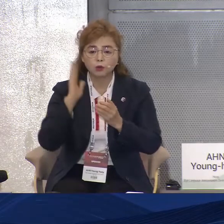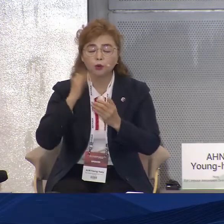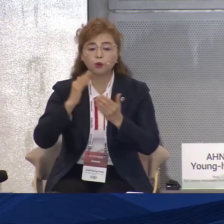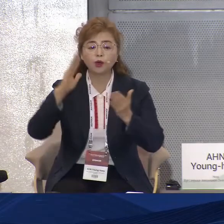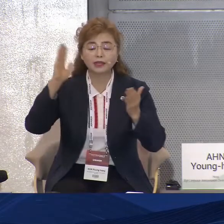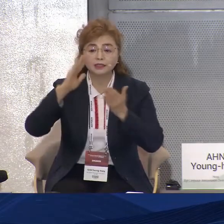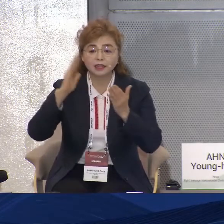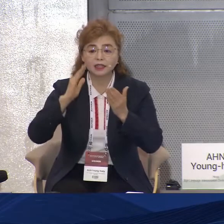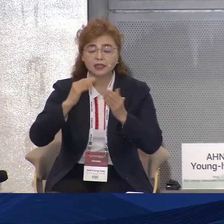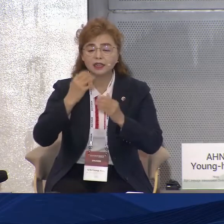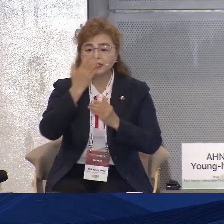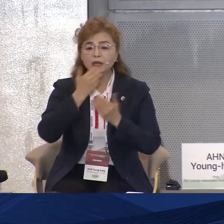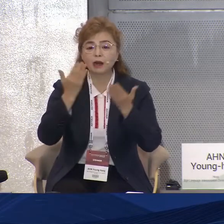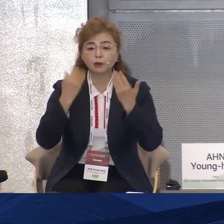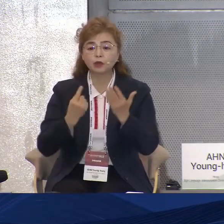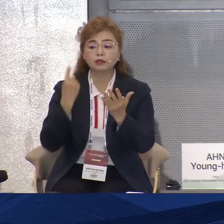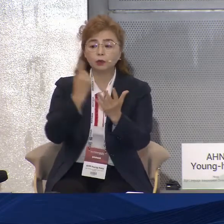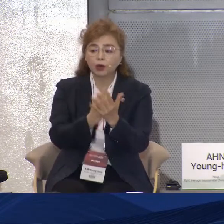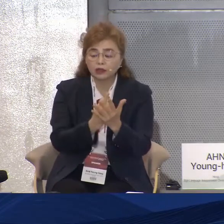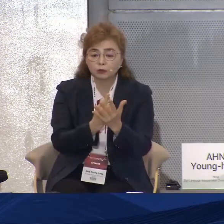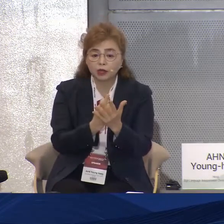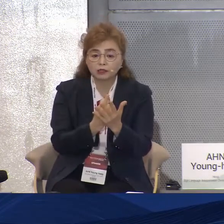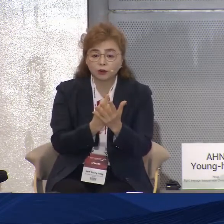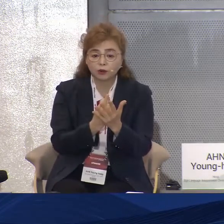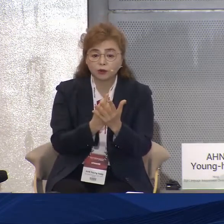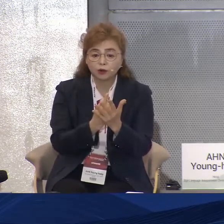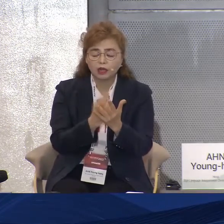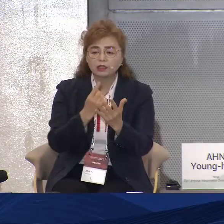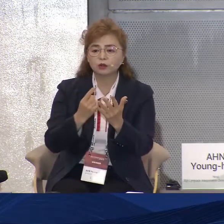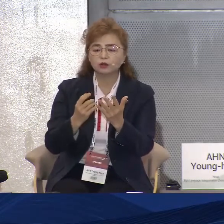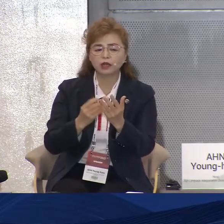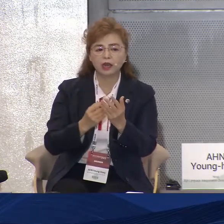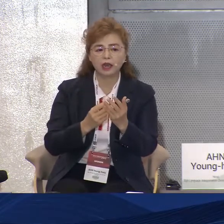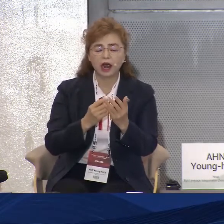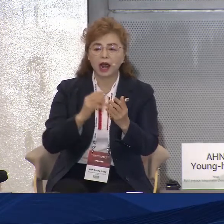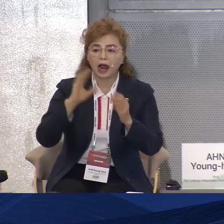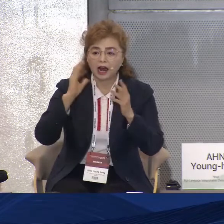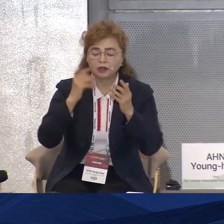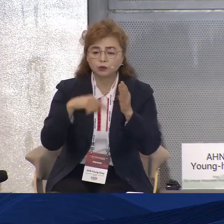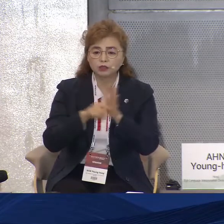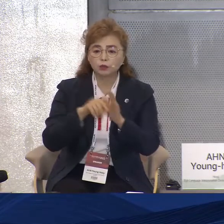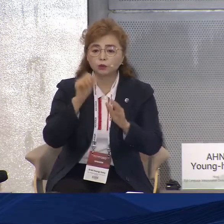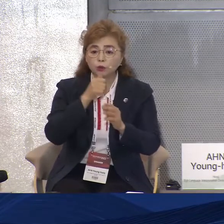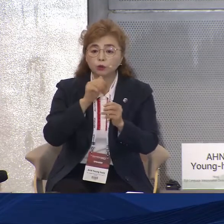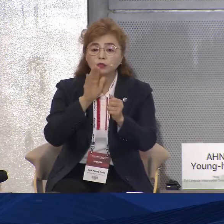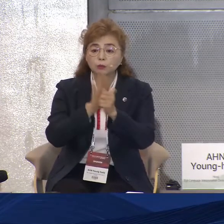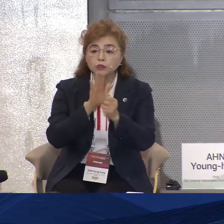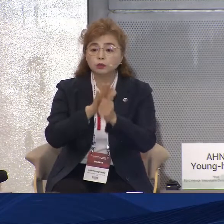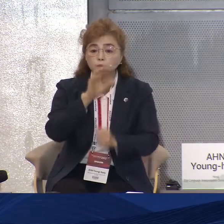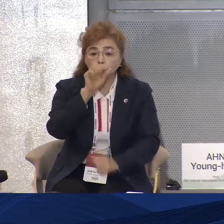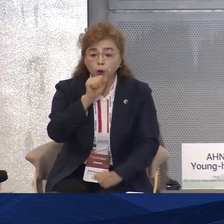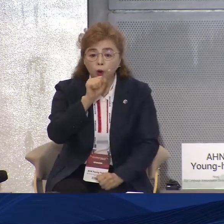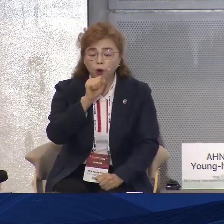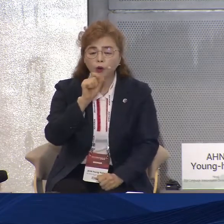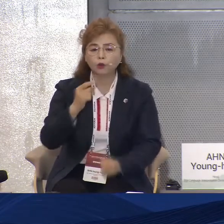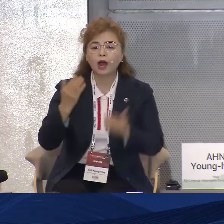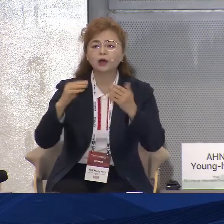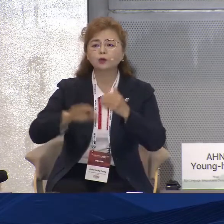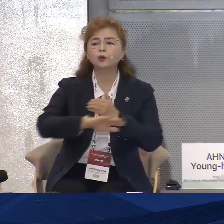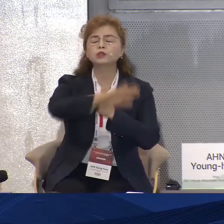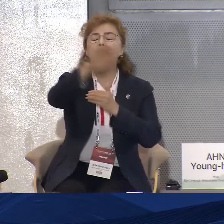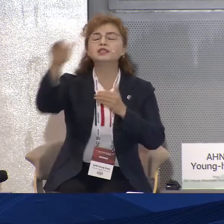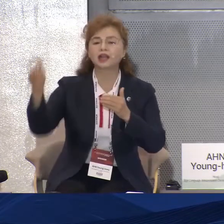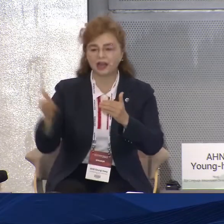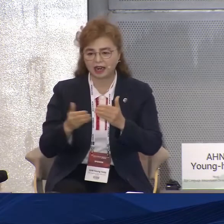것은 농학생이 일반 학교에 들어왔다고 해서 이거를 이렇게 아이를 위해서 통역 서비스도 좋고,